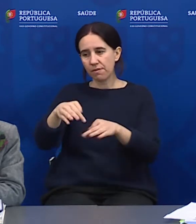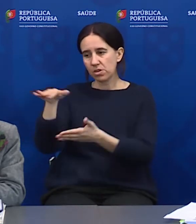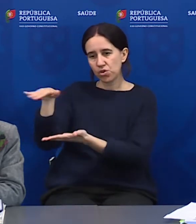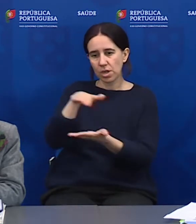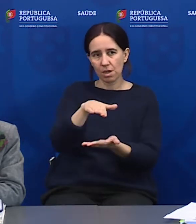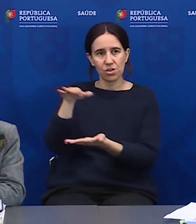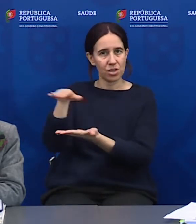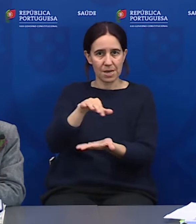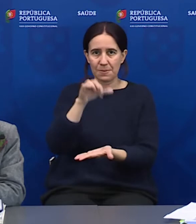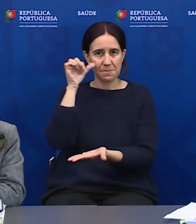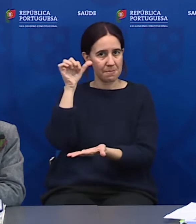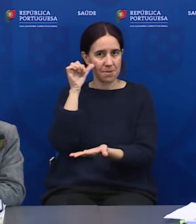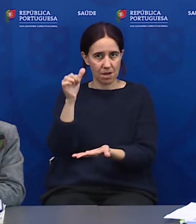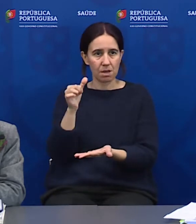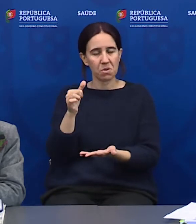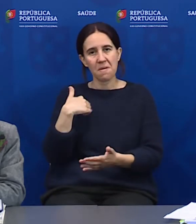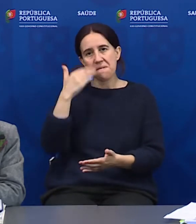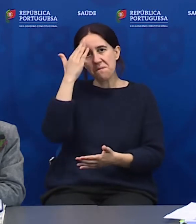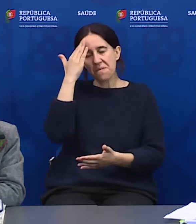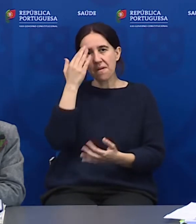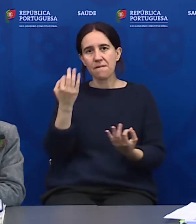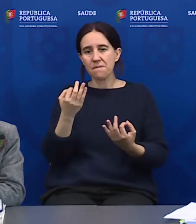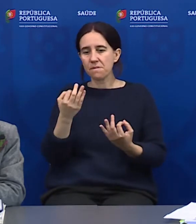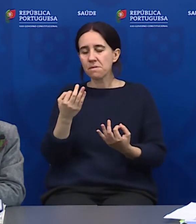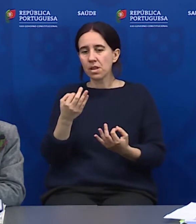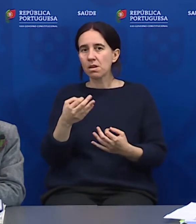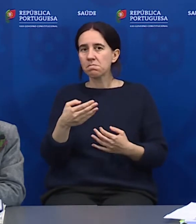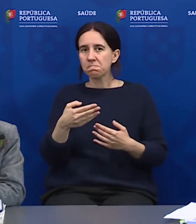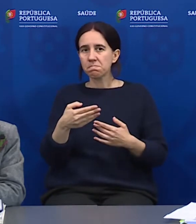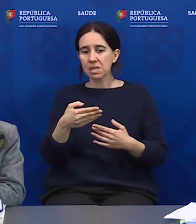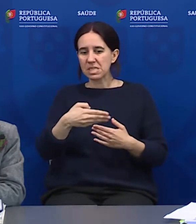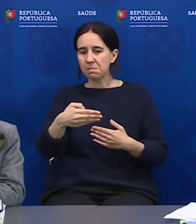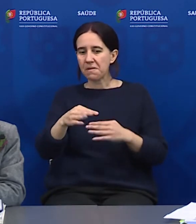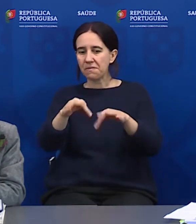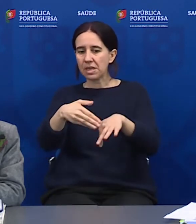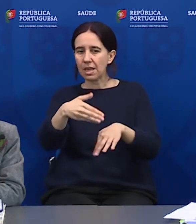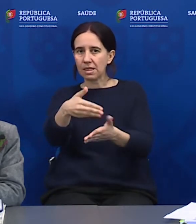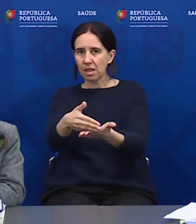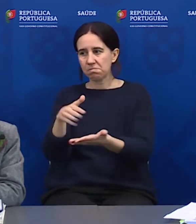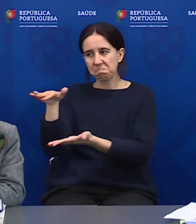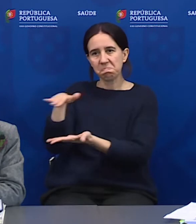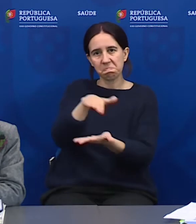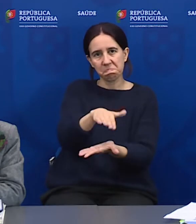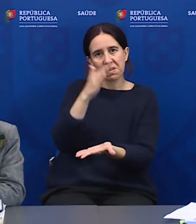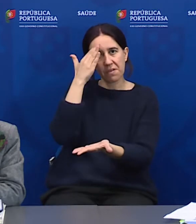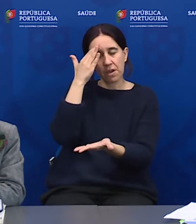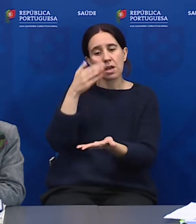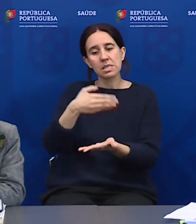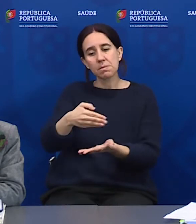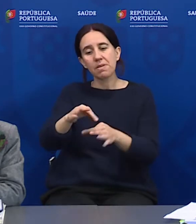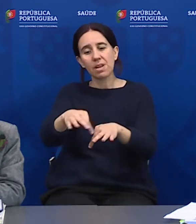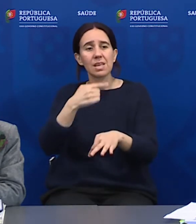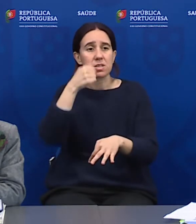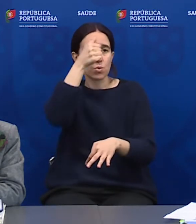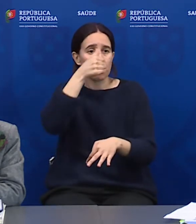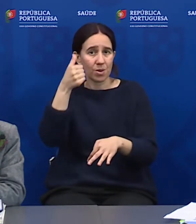não chegaram, portanto, prevemos que cheguem, de facto, até ao final da semana. E aqui consideramos sempre o final da semana até